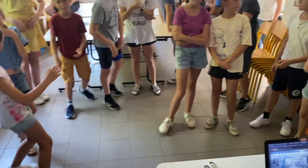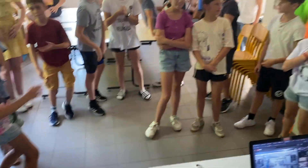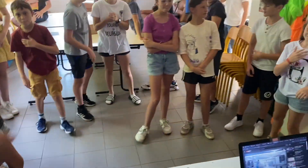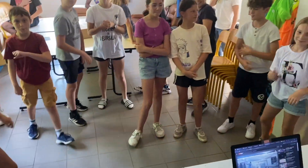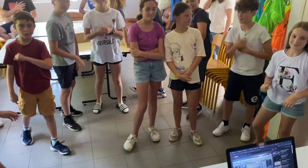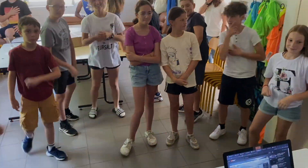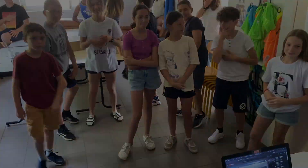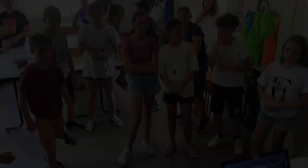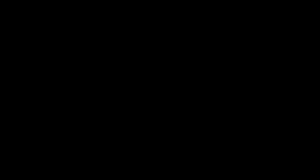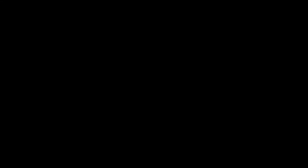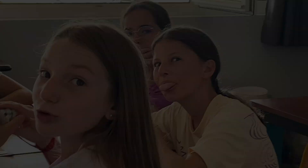Attendez, je regarde si on a moyen de faire.